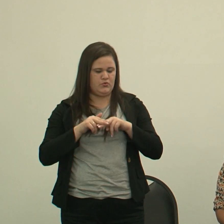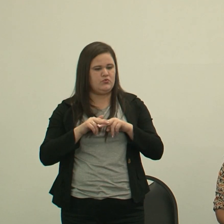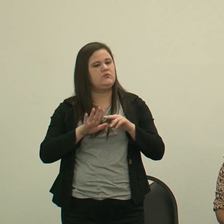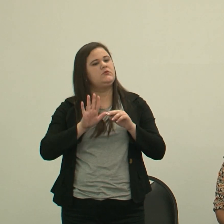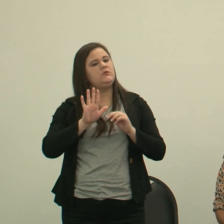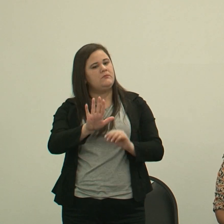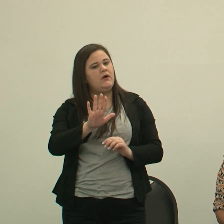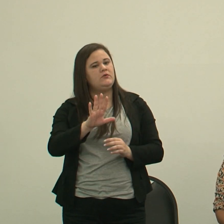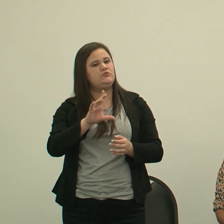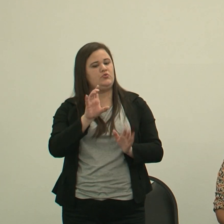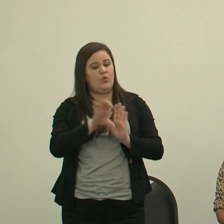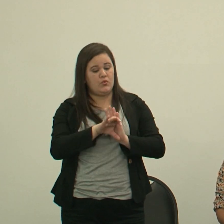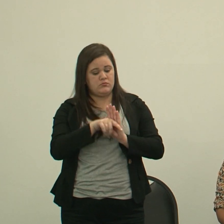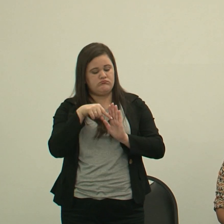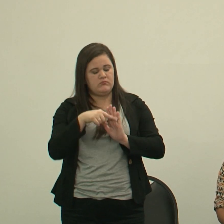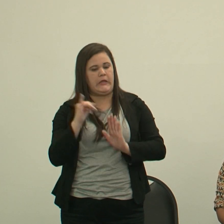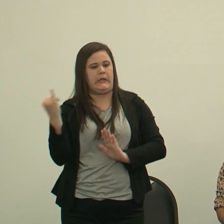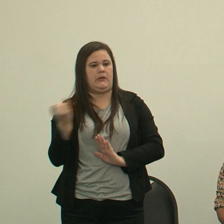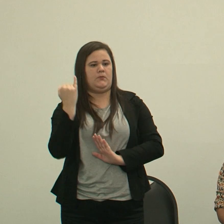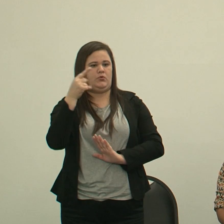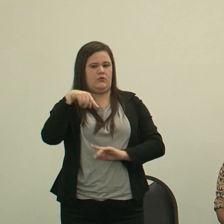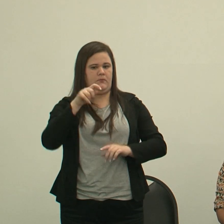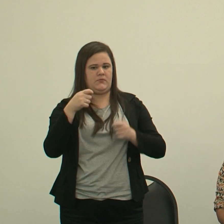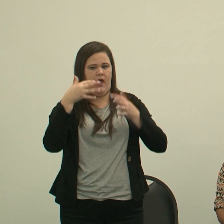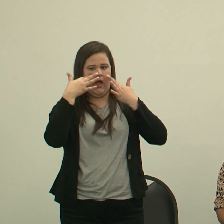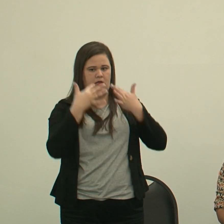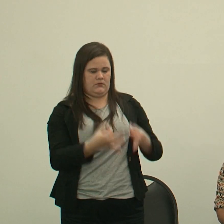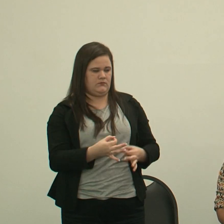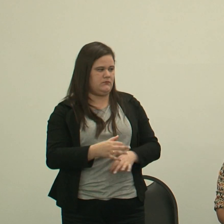são conceitos importantes para a gente estar atento.